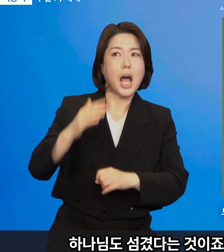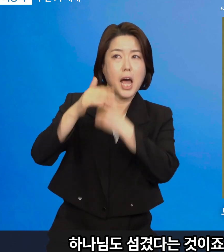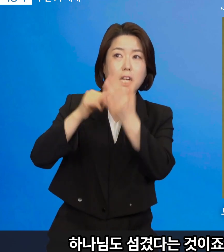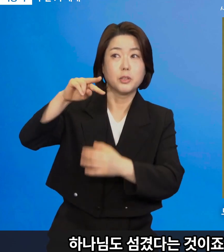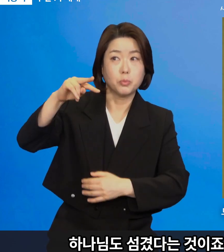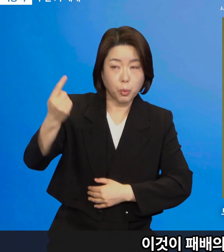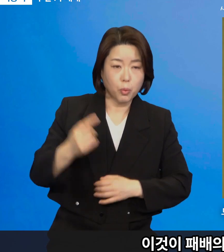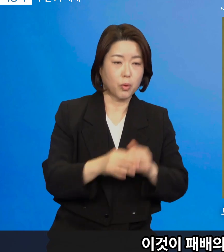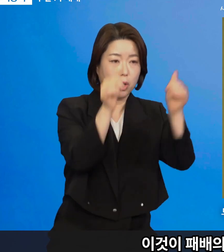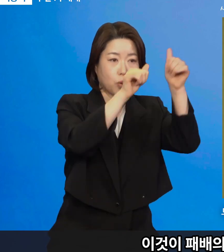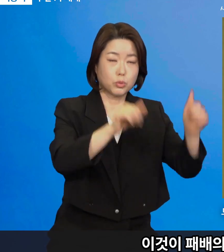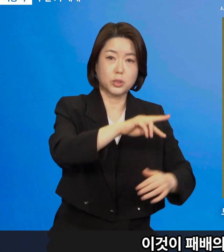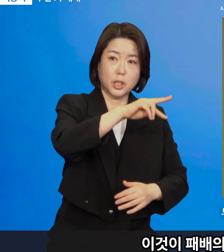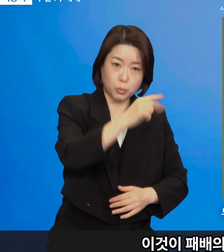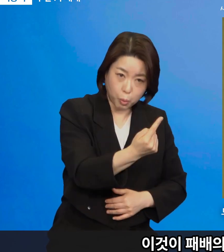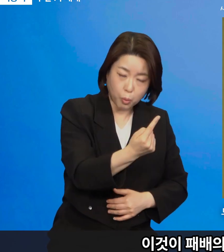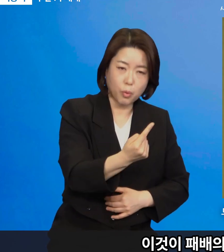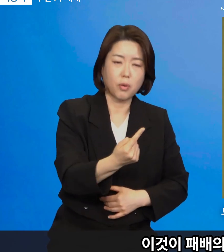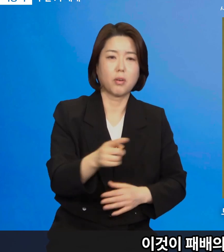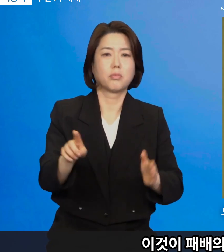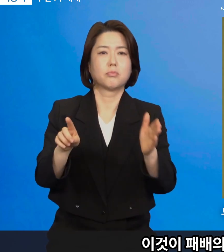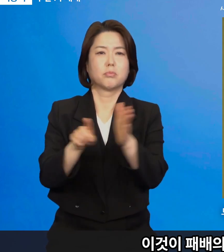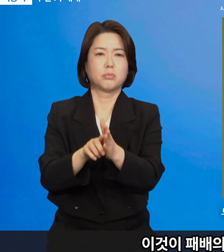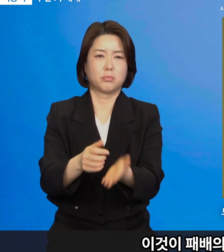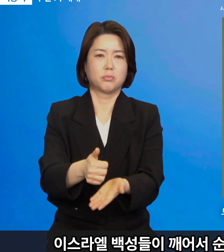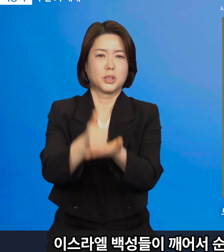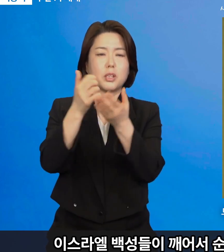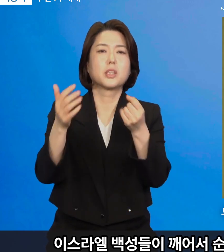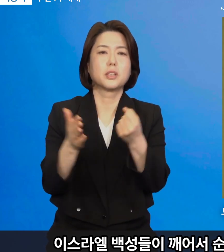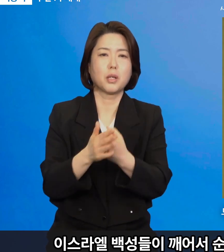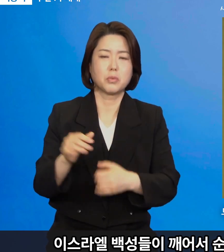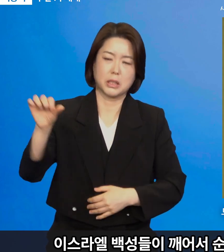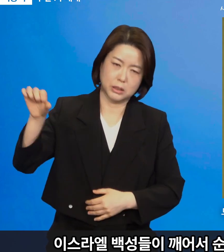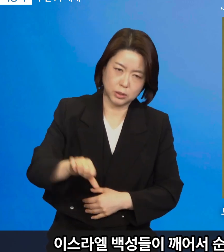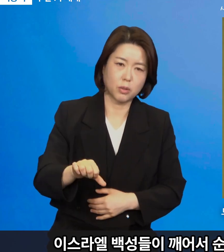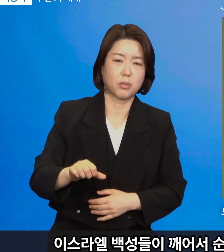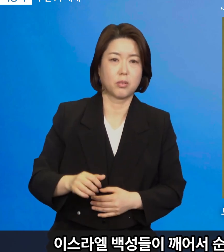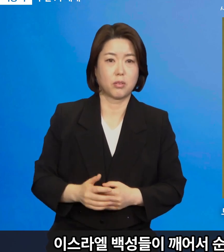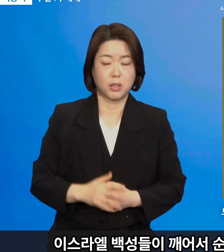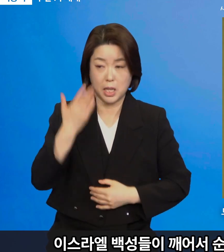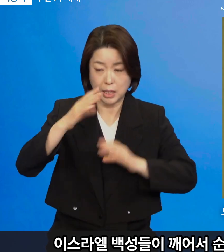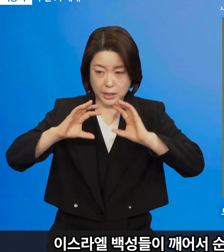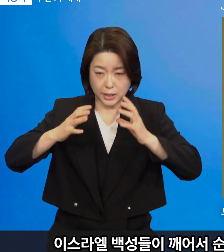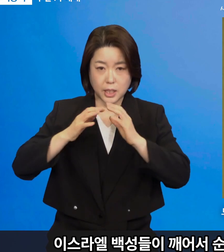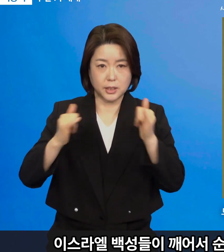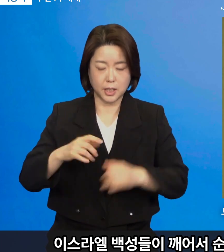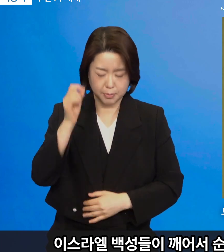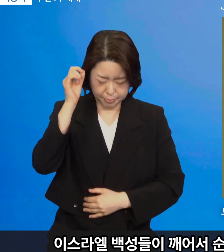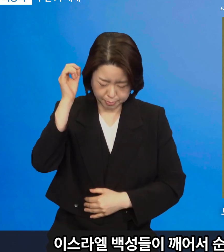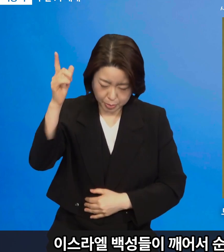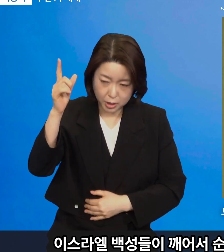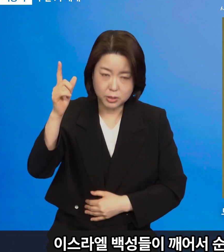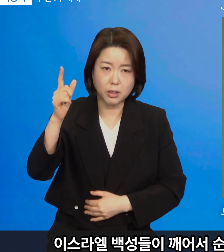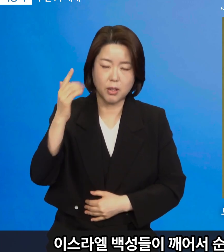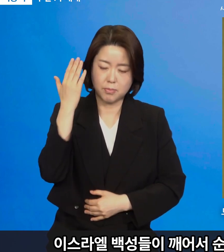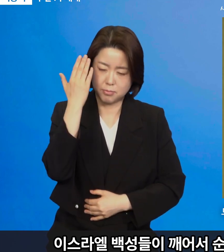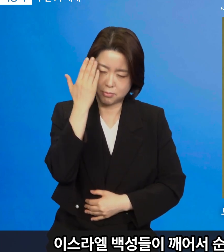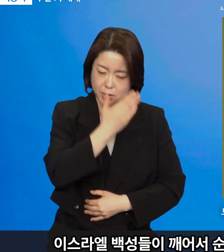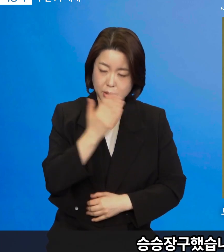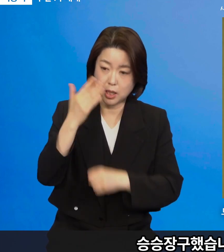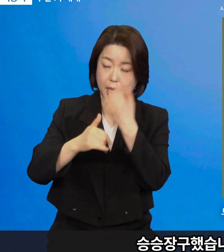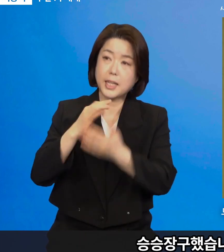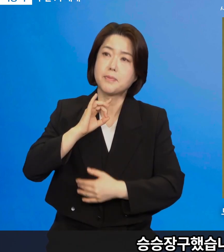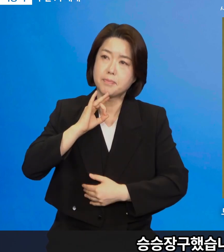것입니다. 이것이 패배의 원인이었어요. 이스라엘 백성들이 깨어서 순결하게 하나님만 섬길